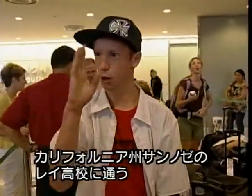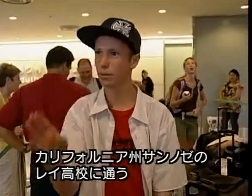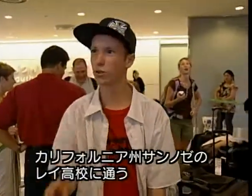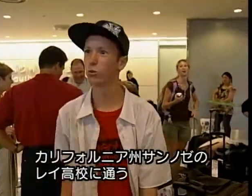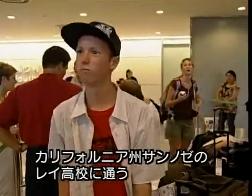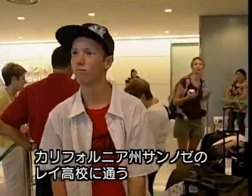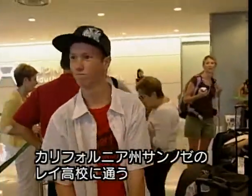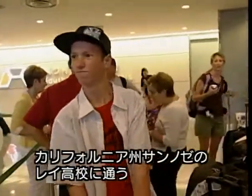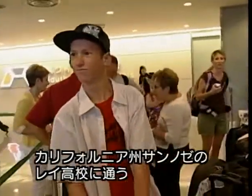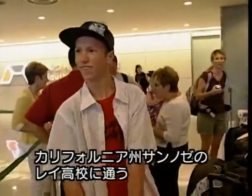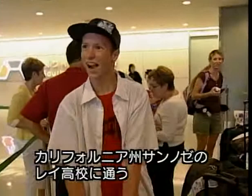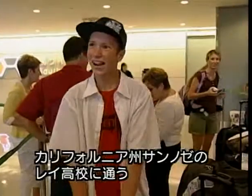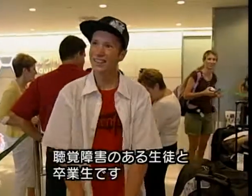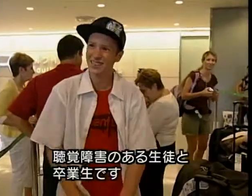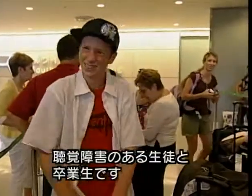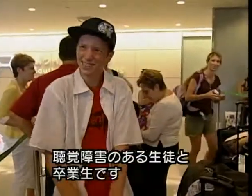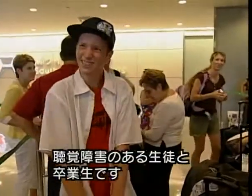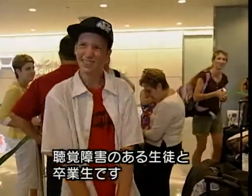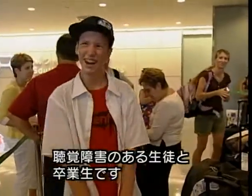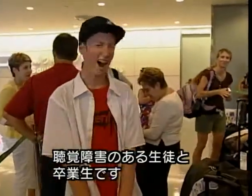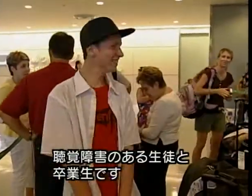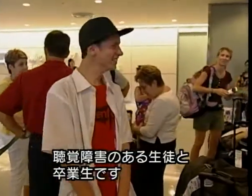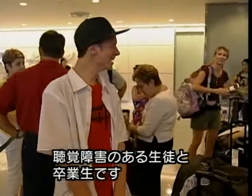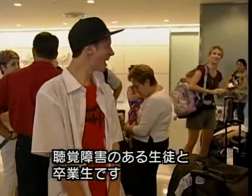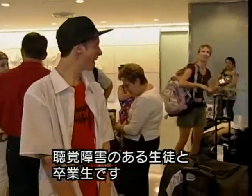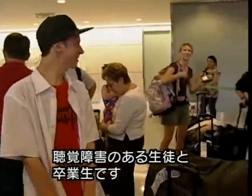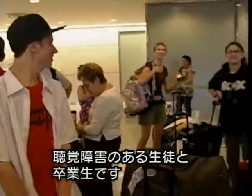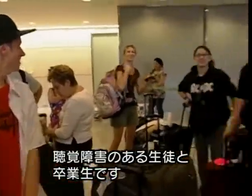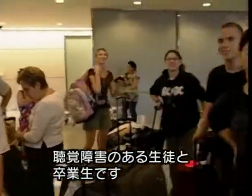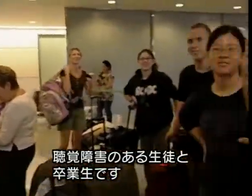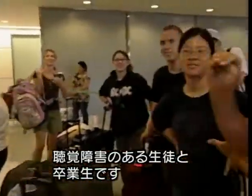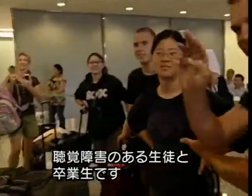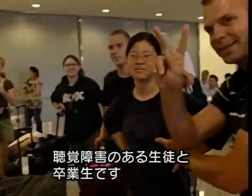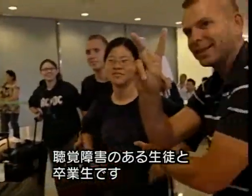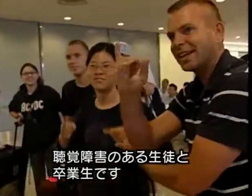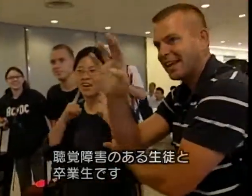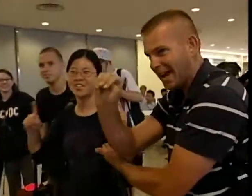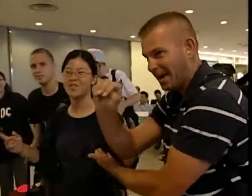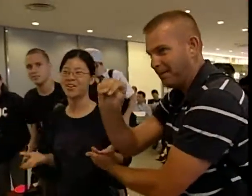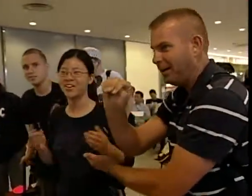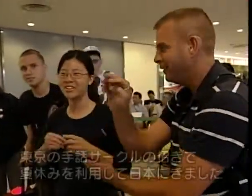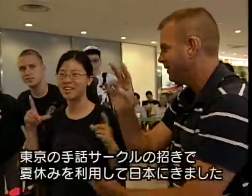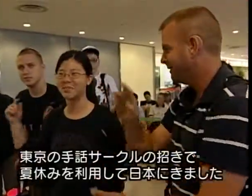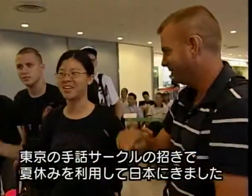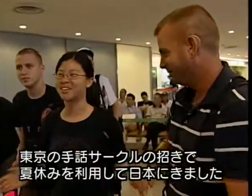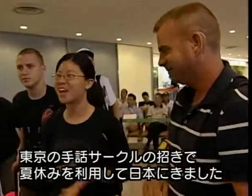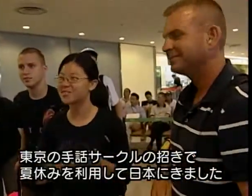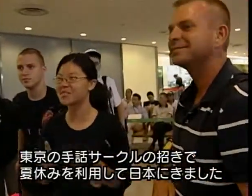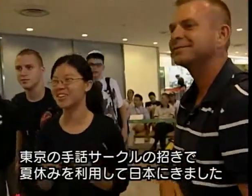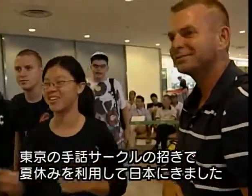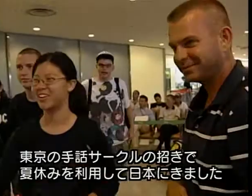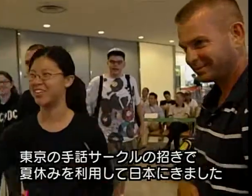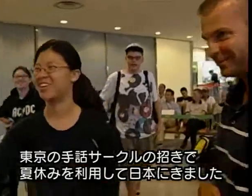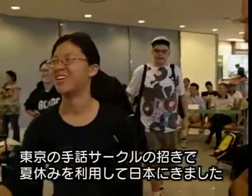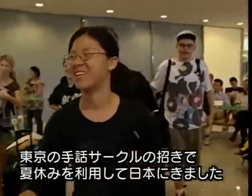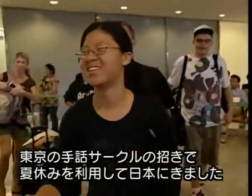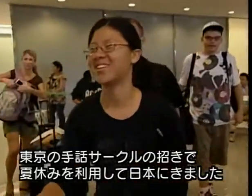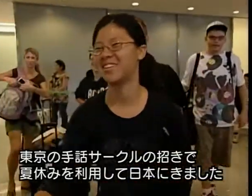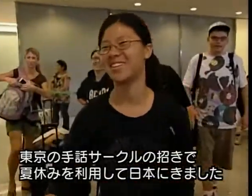レイ高校に通う聴覚障害のある生徒と卒業生です。東京の手話サークルの招きで夏休